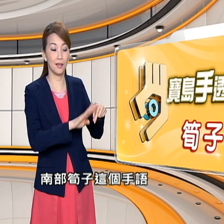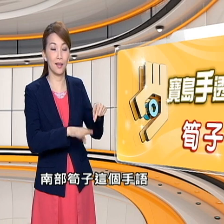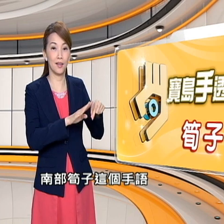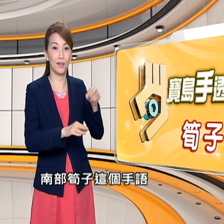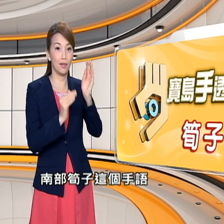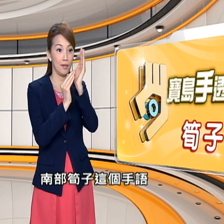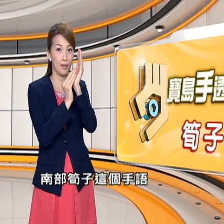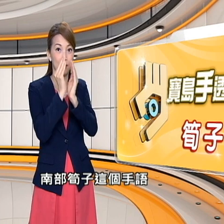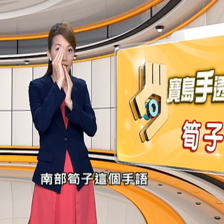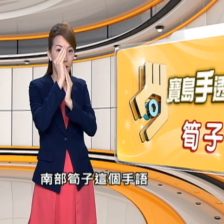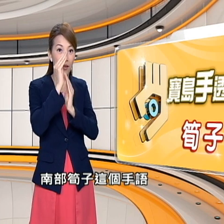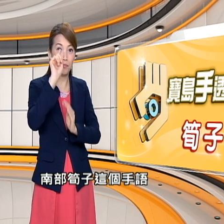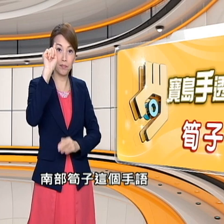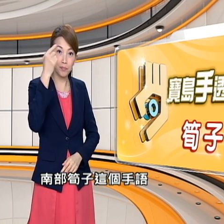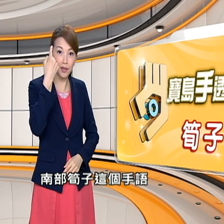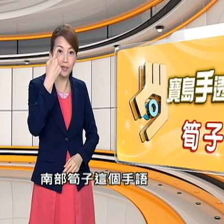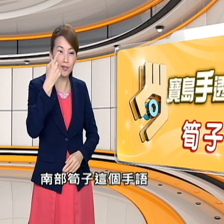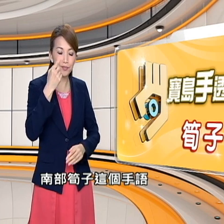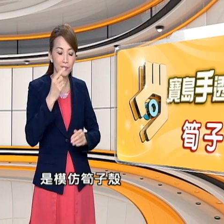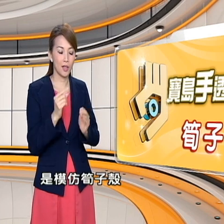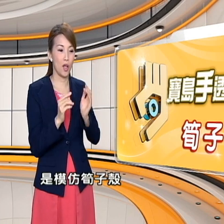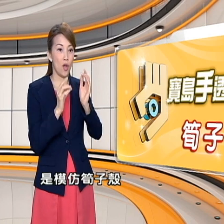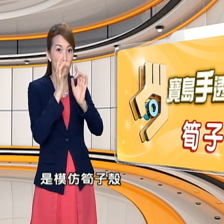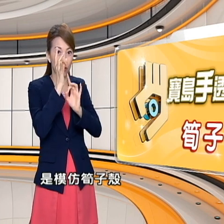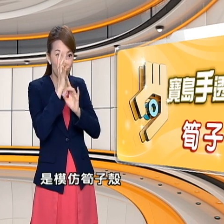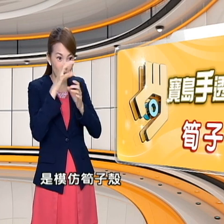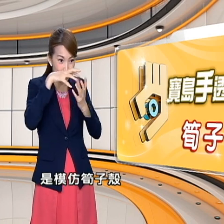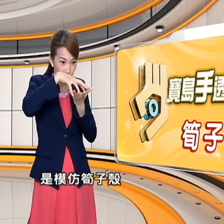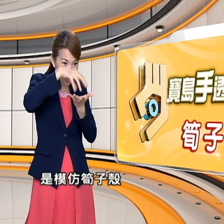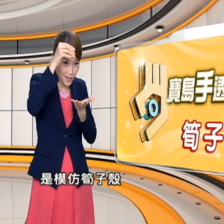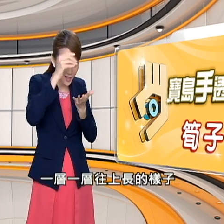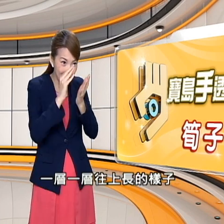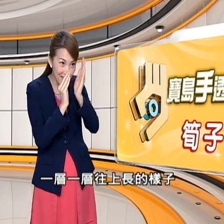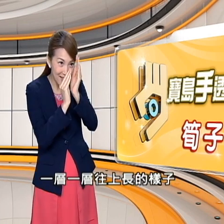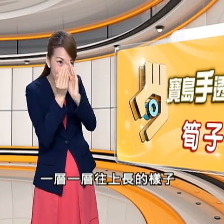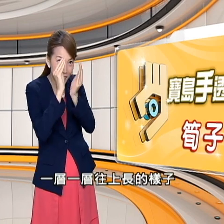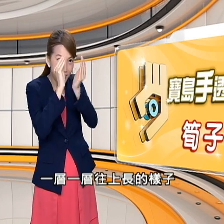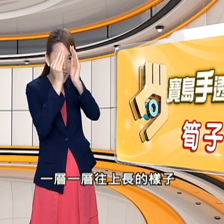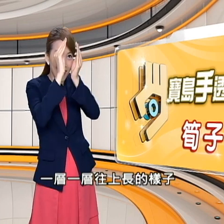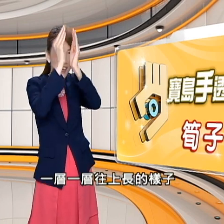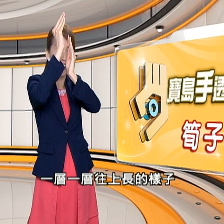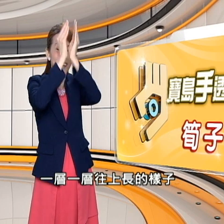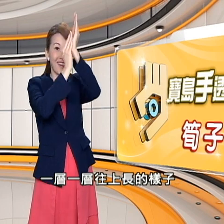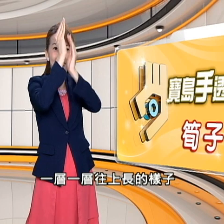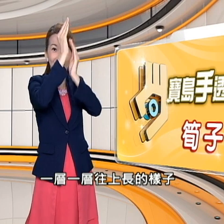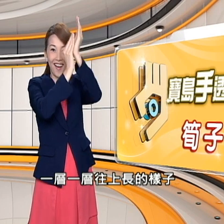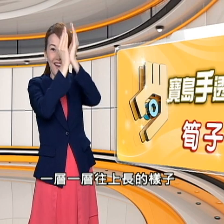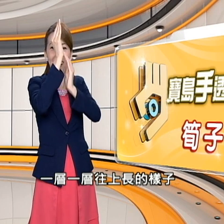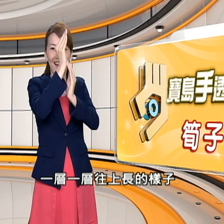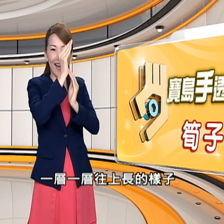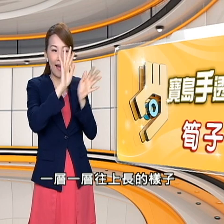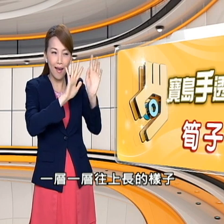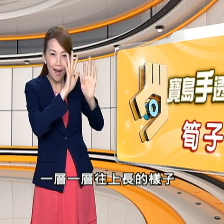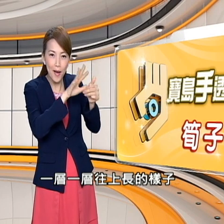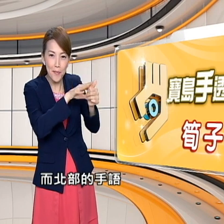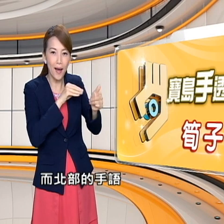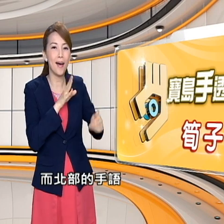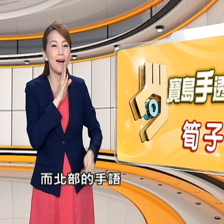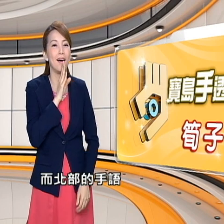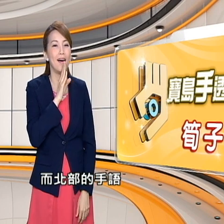南部笋子这个手语是模仿笋子壳一层一层往上长的样子，而北部的